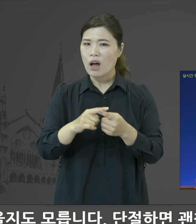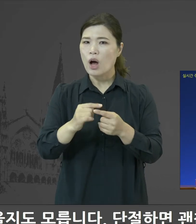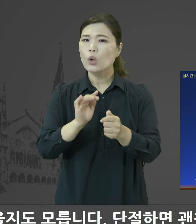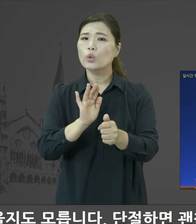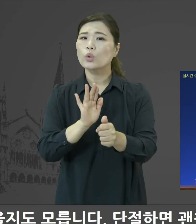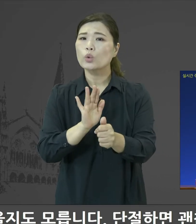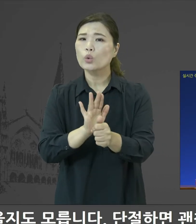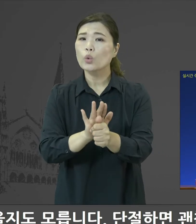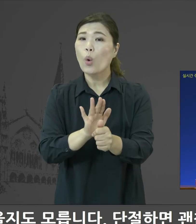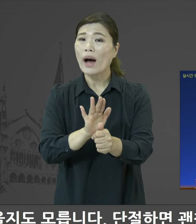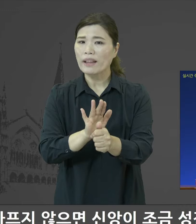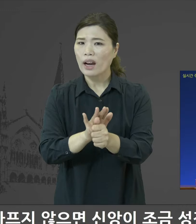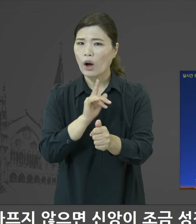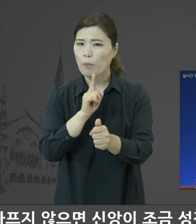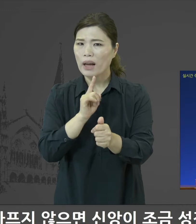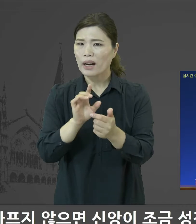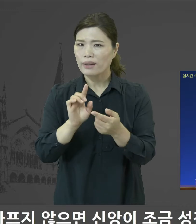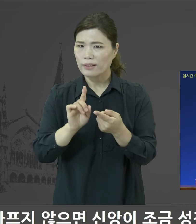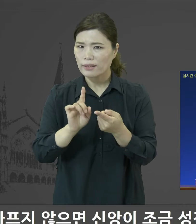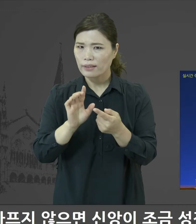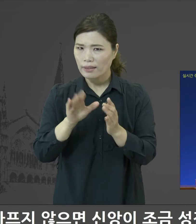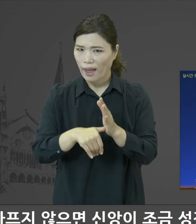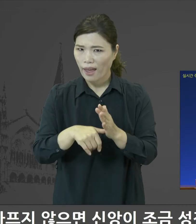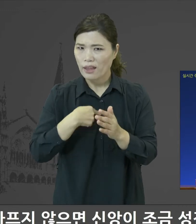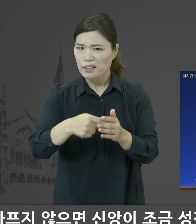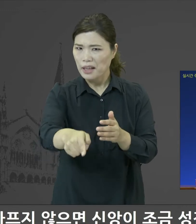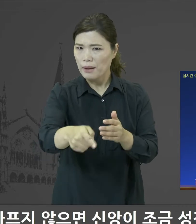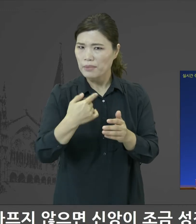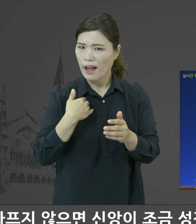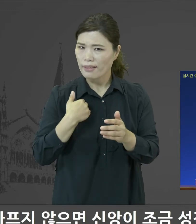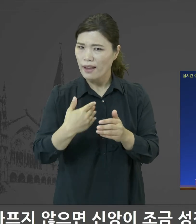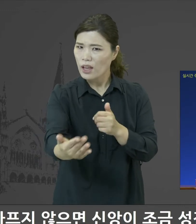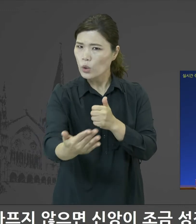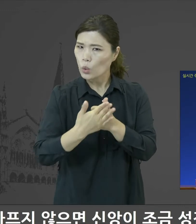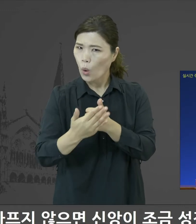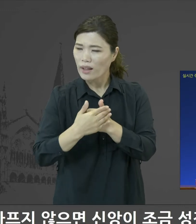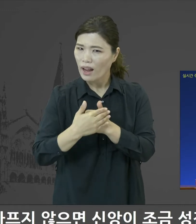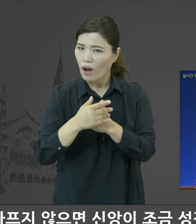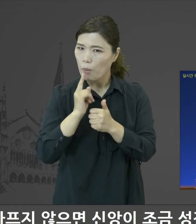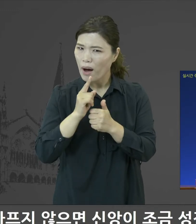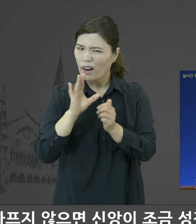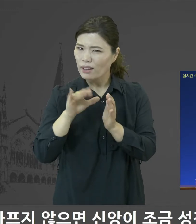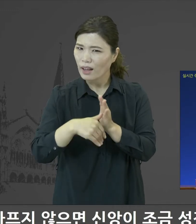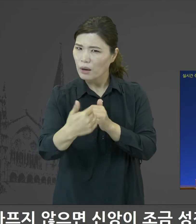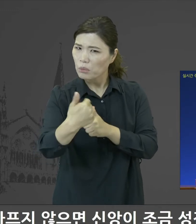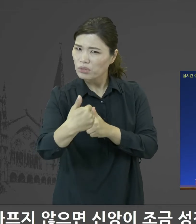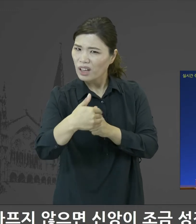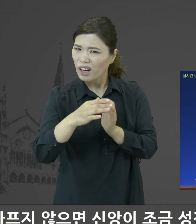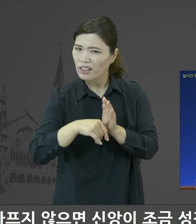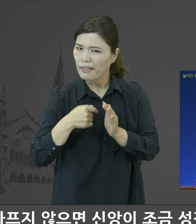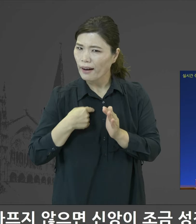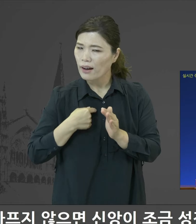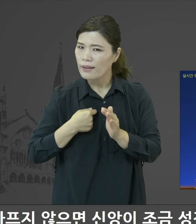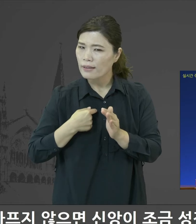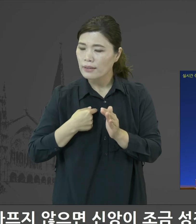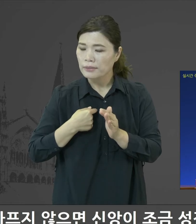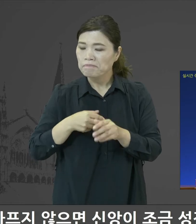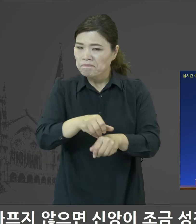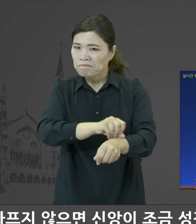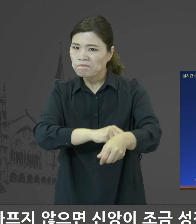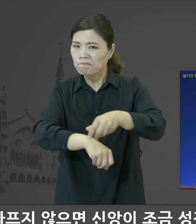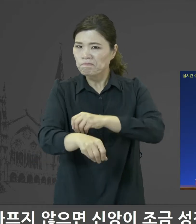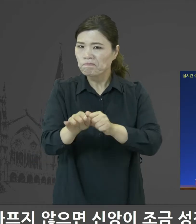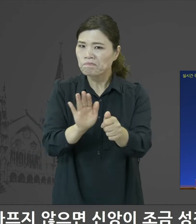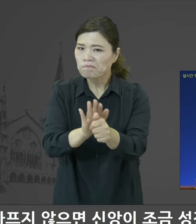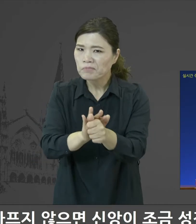그거는 좀 어렵습니다. 우리 본문이 하는 용서는 거기까지 해보라고 우리에게 권하는